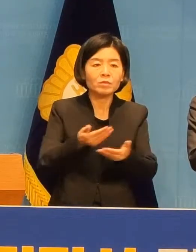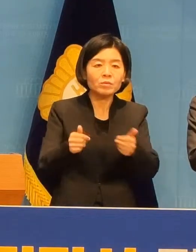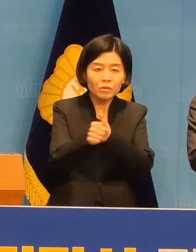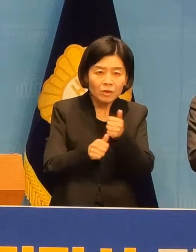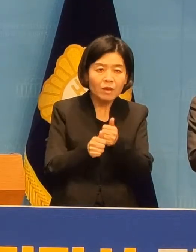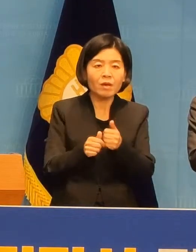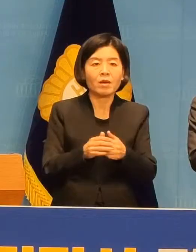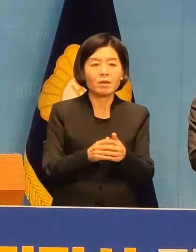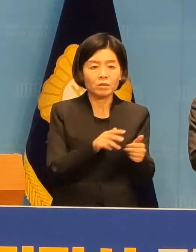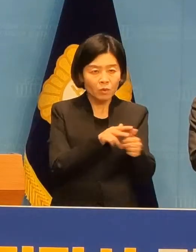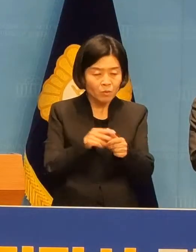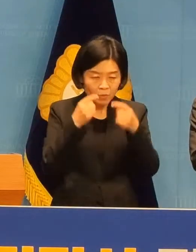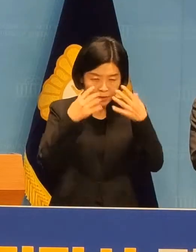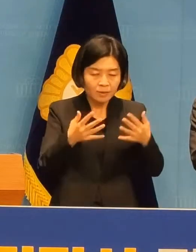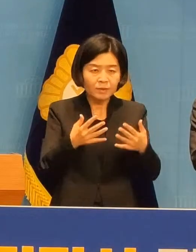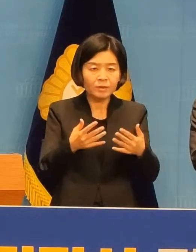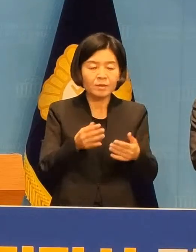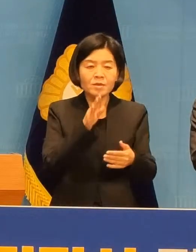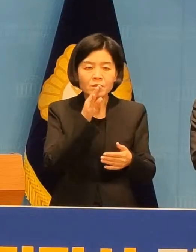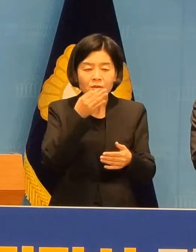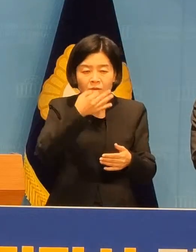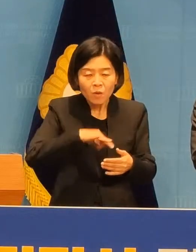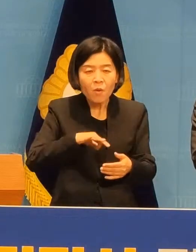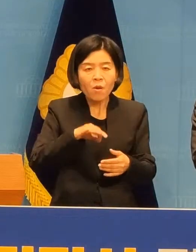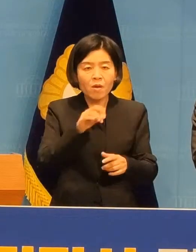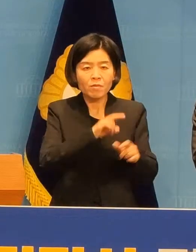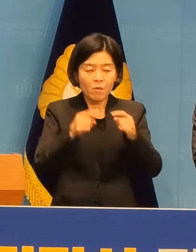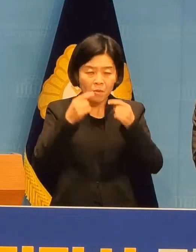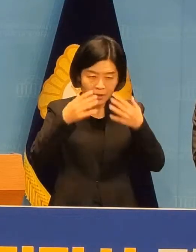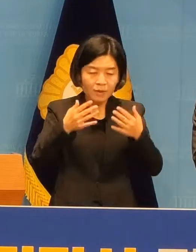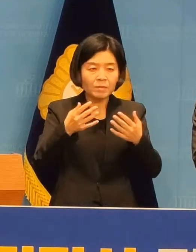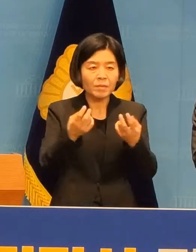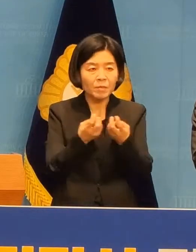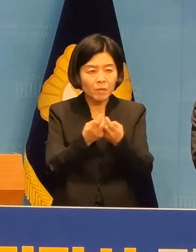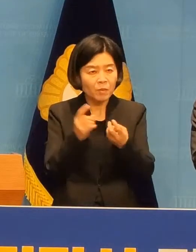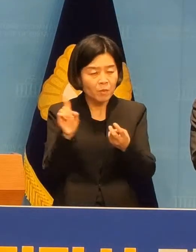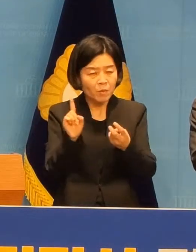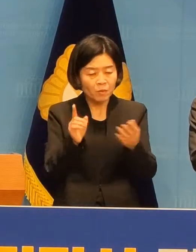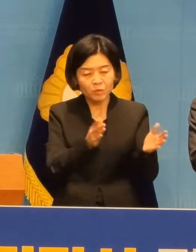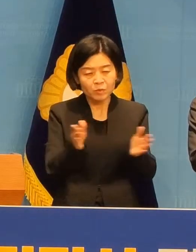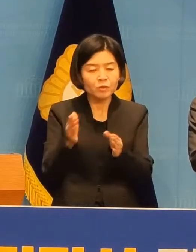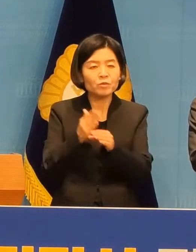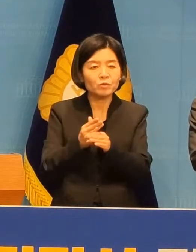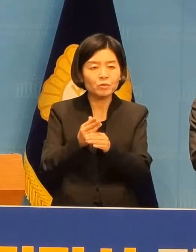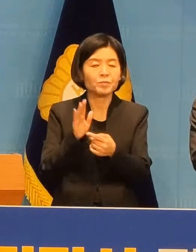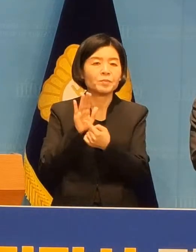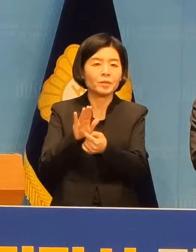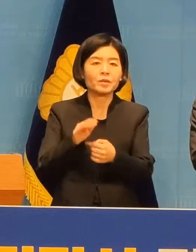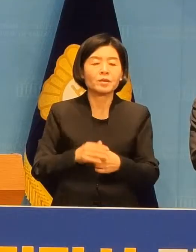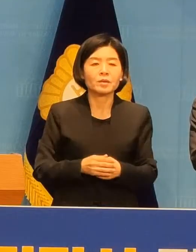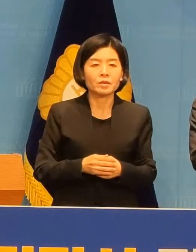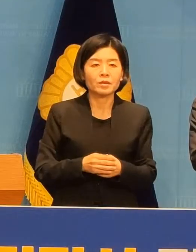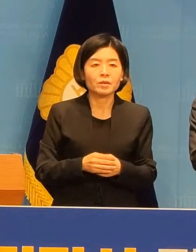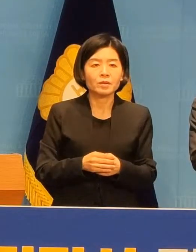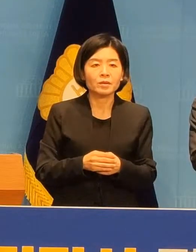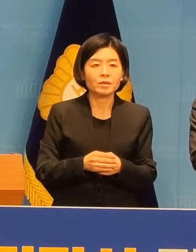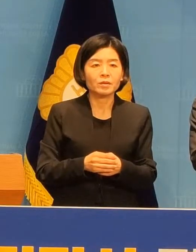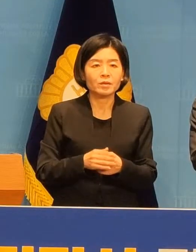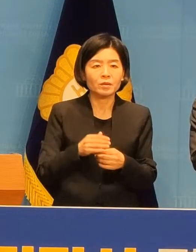완화와 실효성 강화를 위한 대책을 마련 중이라고 답변했습니다. 또한 굽네치킨,